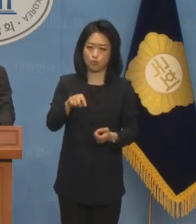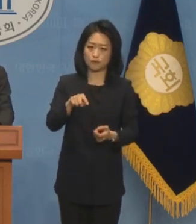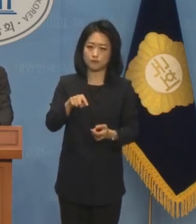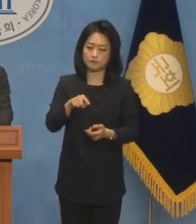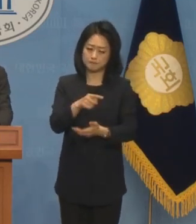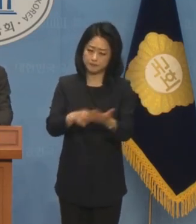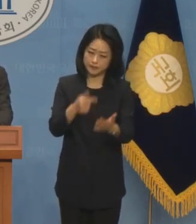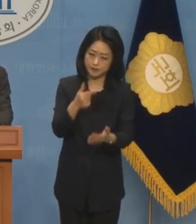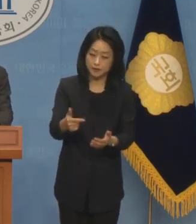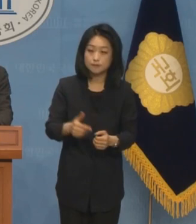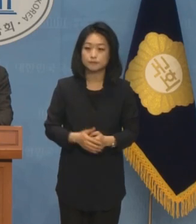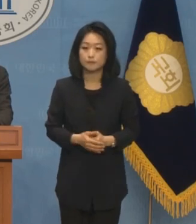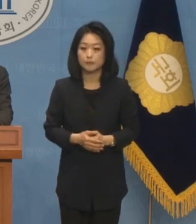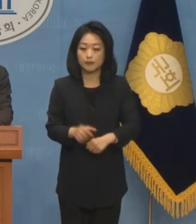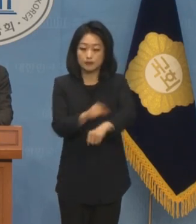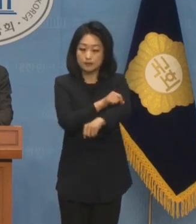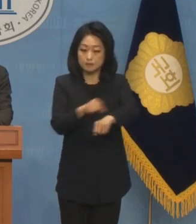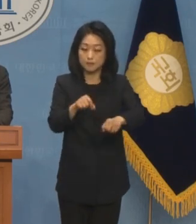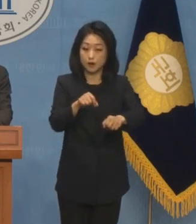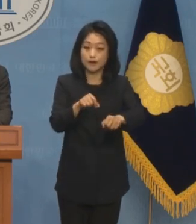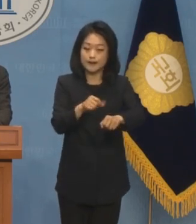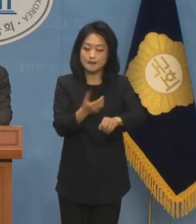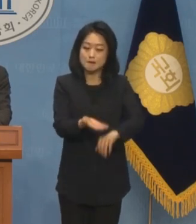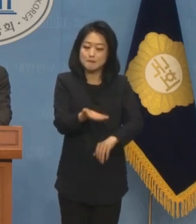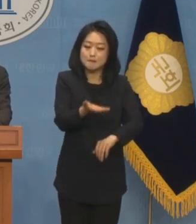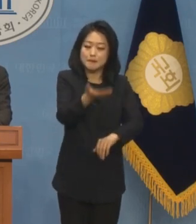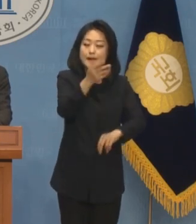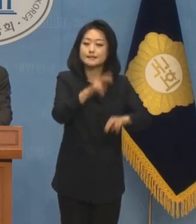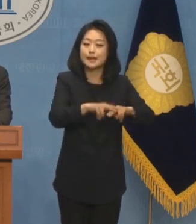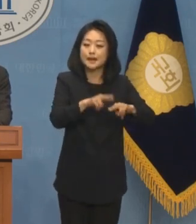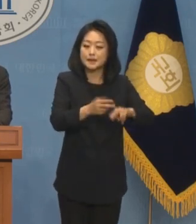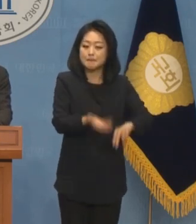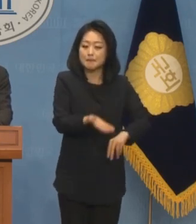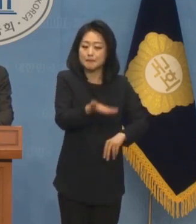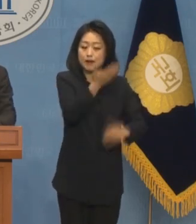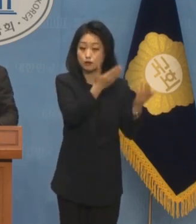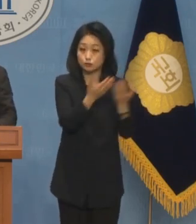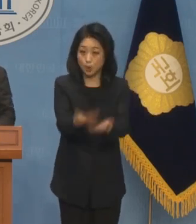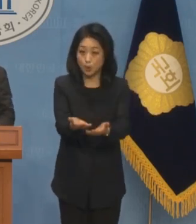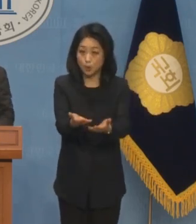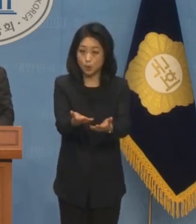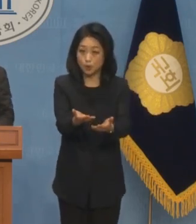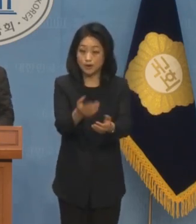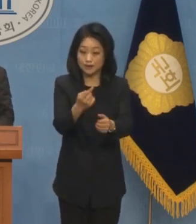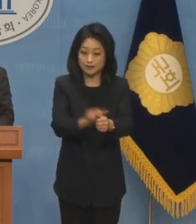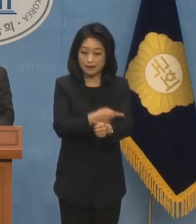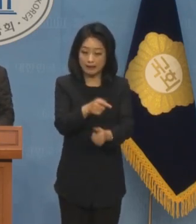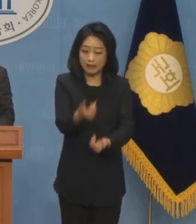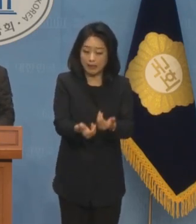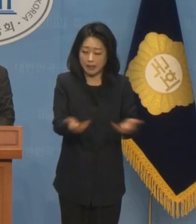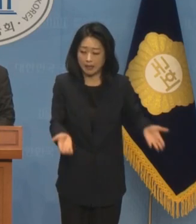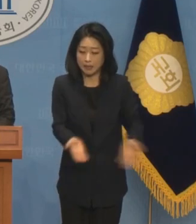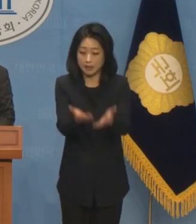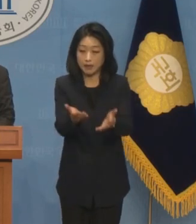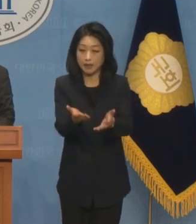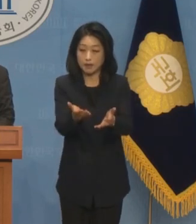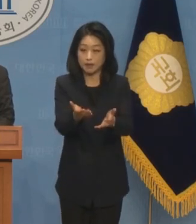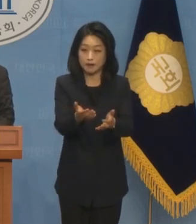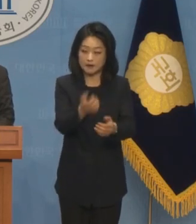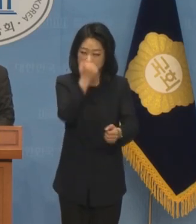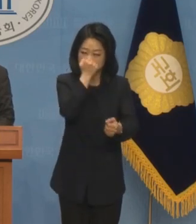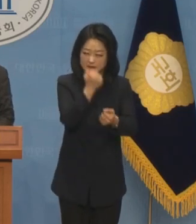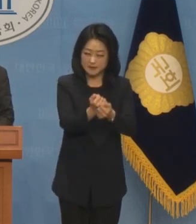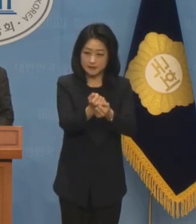대규모 특진을 내걸고 노조원을 피의자로 특정한 채 밀어붙이기 수사를 하던 중